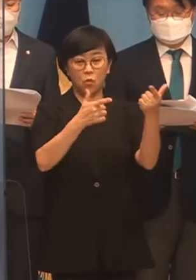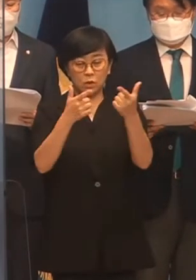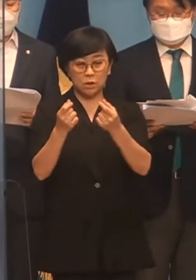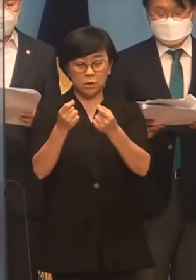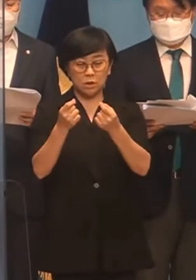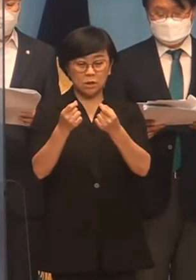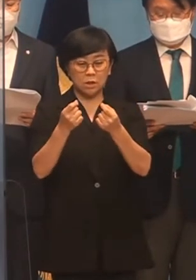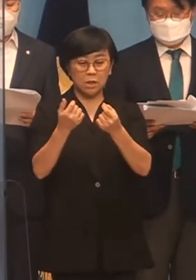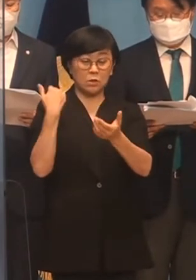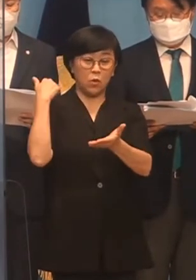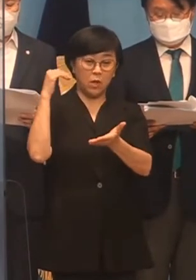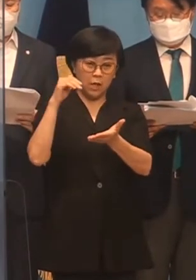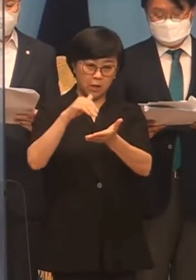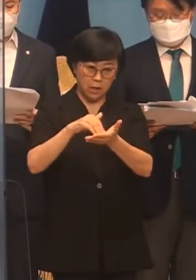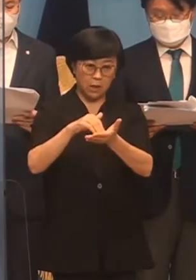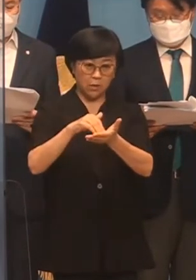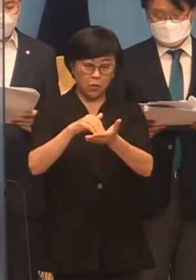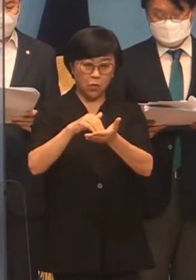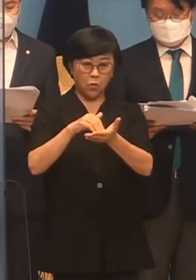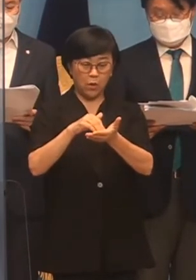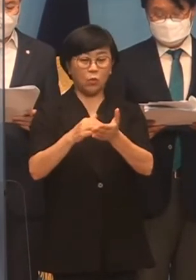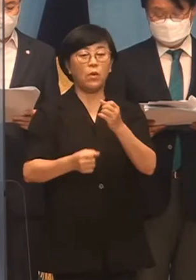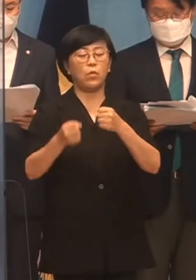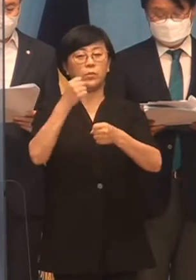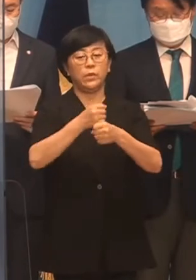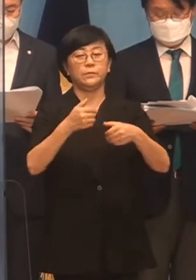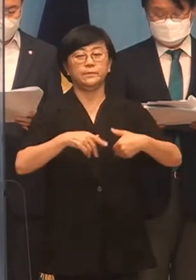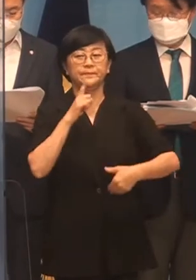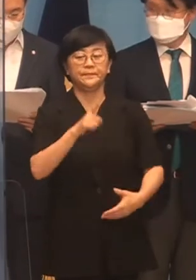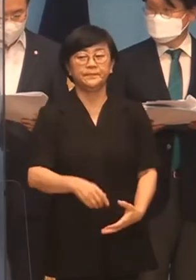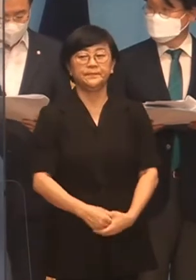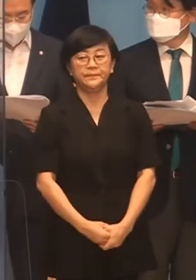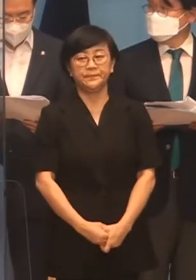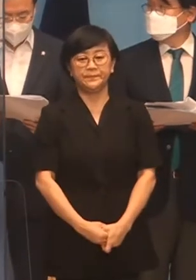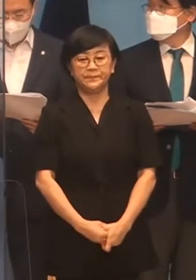것이 제자리로 돌아와야 할 때가 되었습니다.